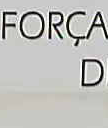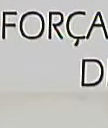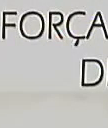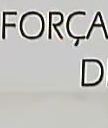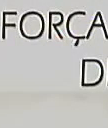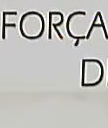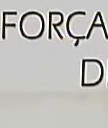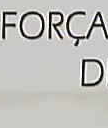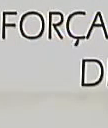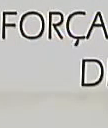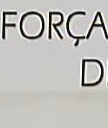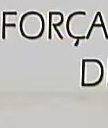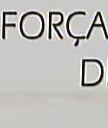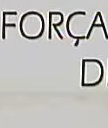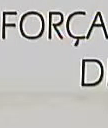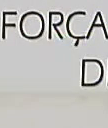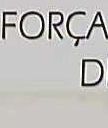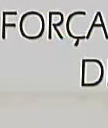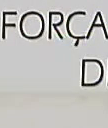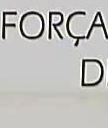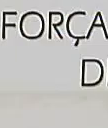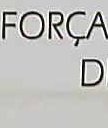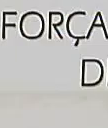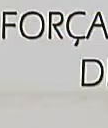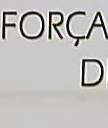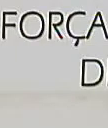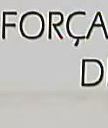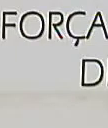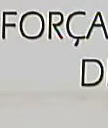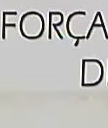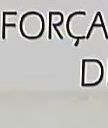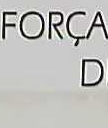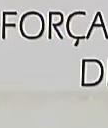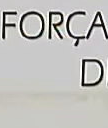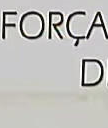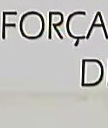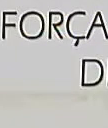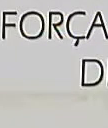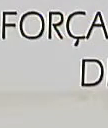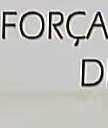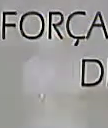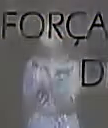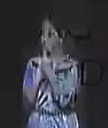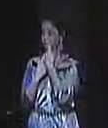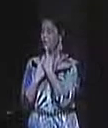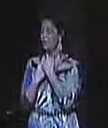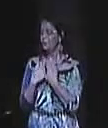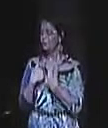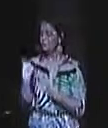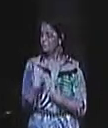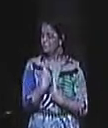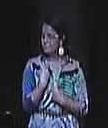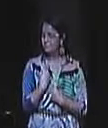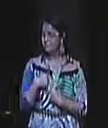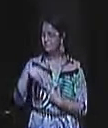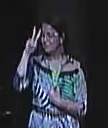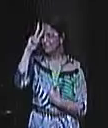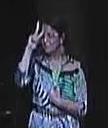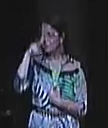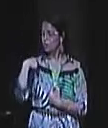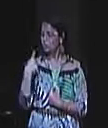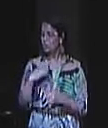de sermos lembrados confrontados com a sua palavra dia após dia deus e nos lembrando que nós somos temos